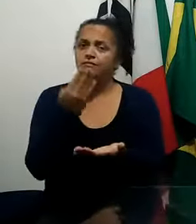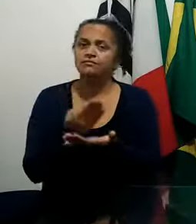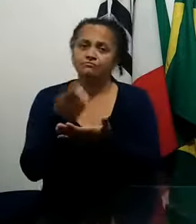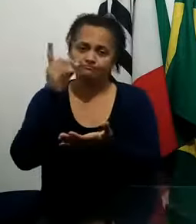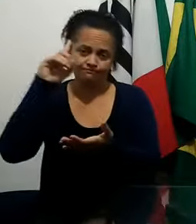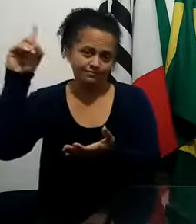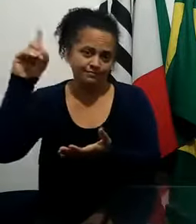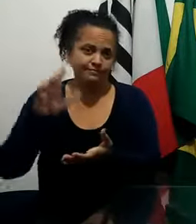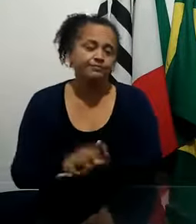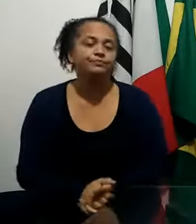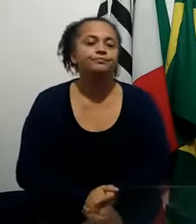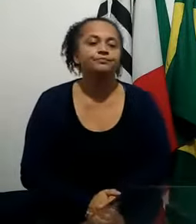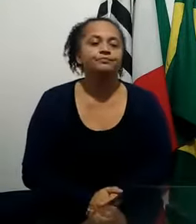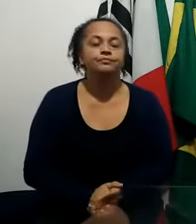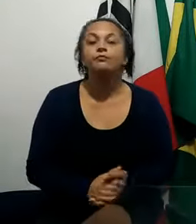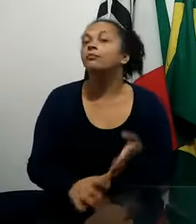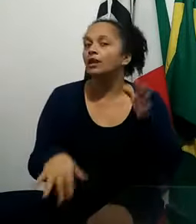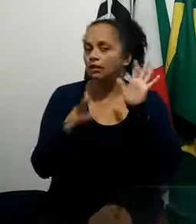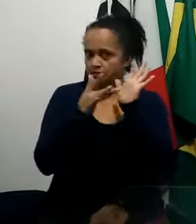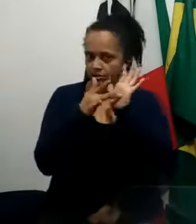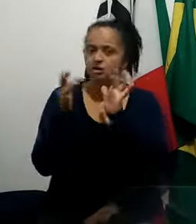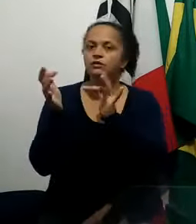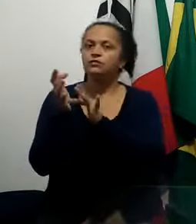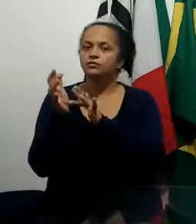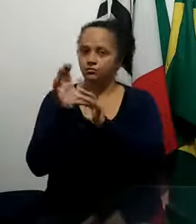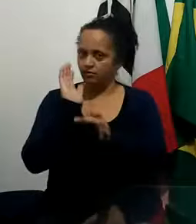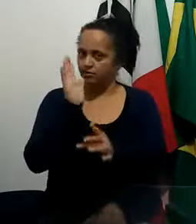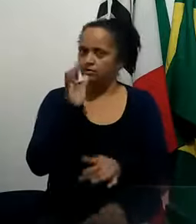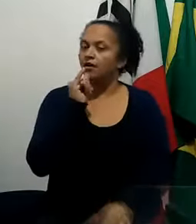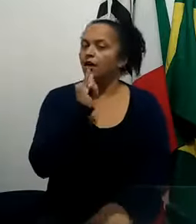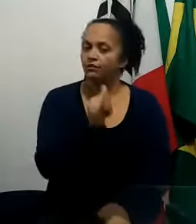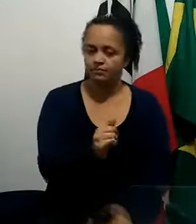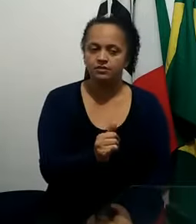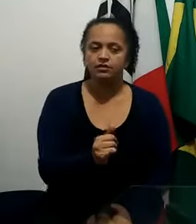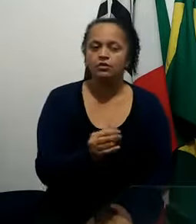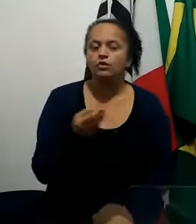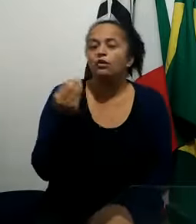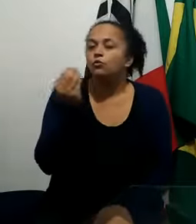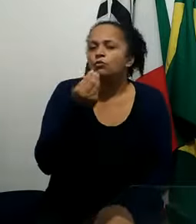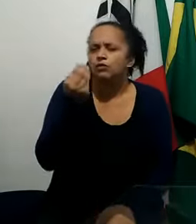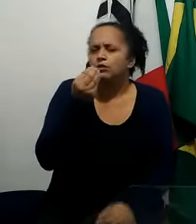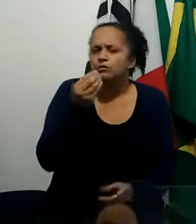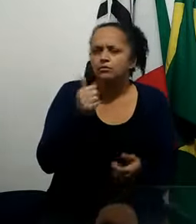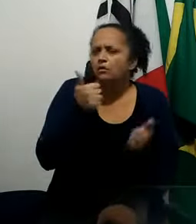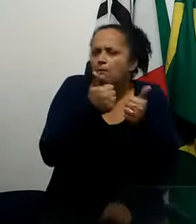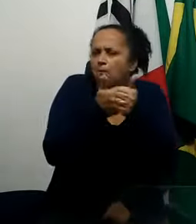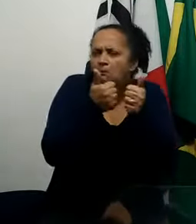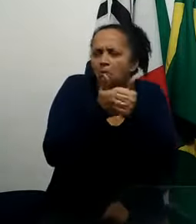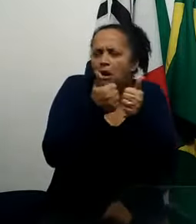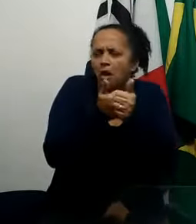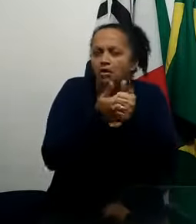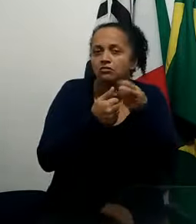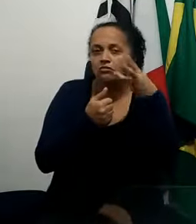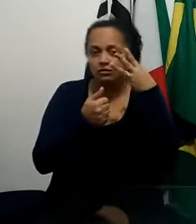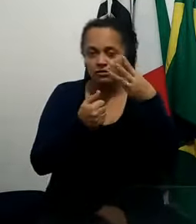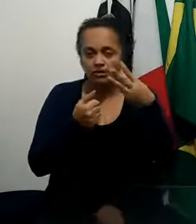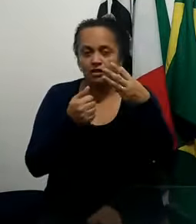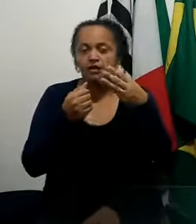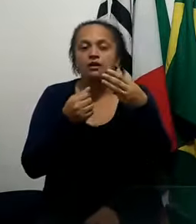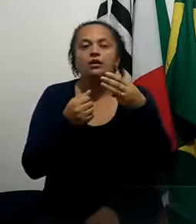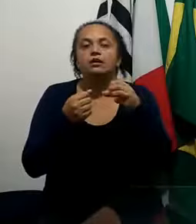17. E Jesus declarou a respeito desses últimos 3 anos e meio, os 7 anos, mas